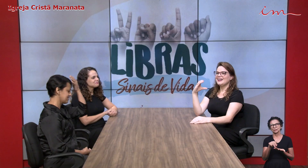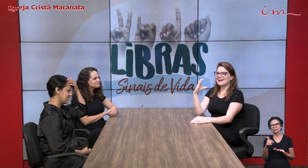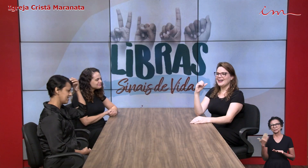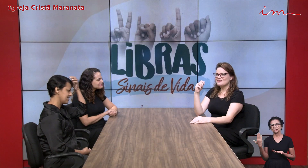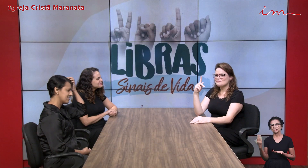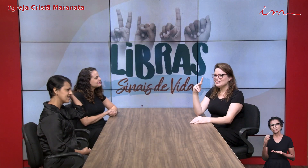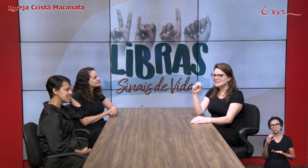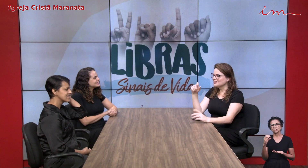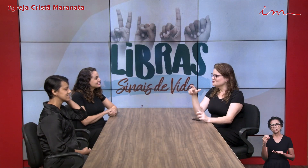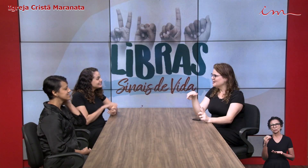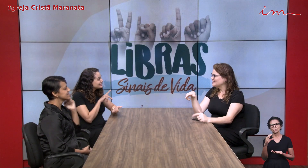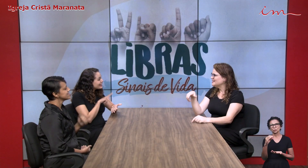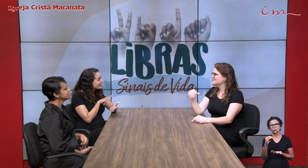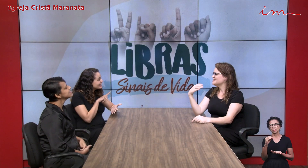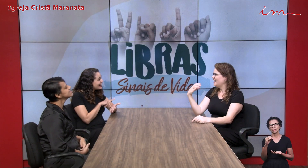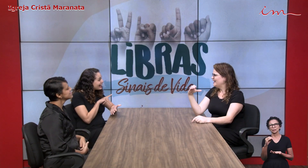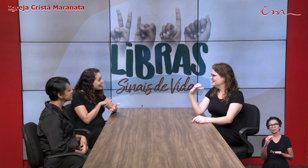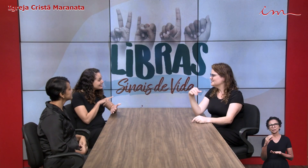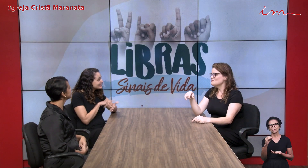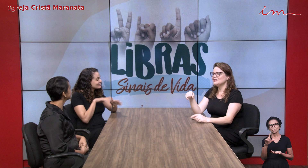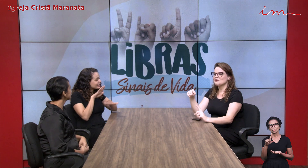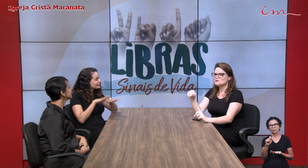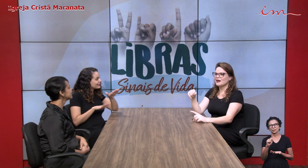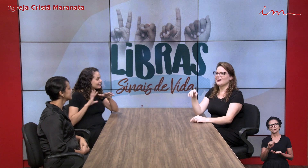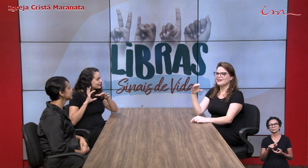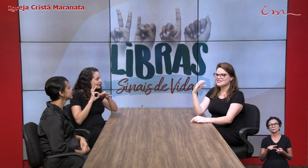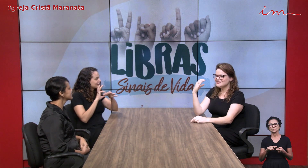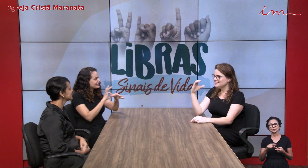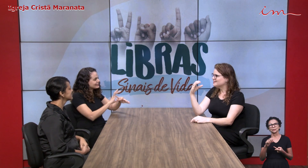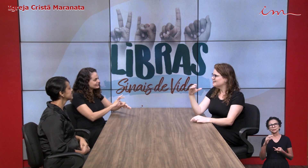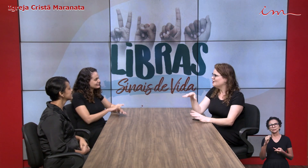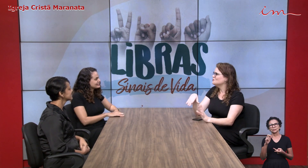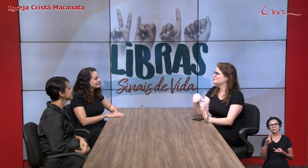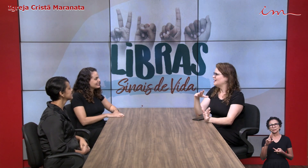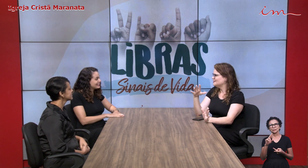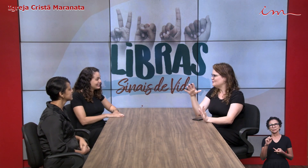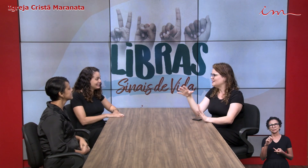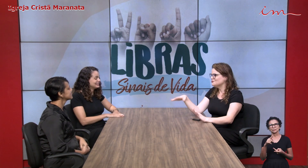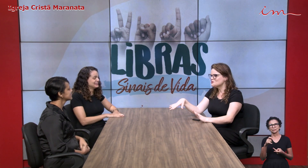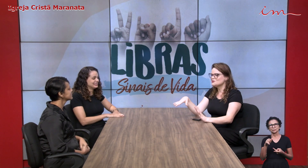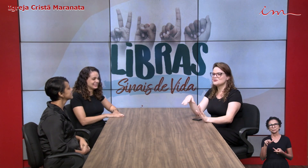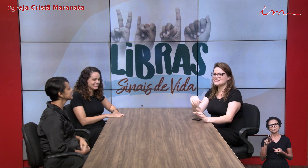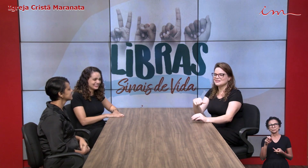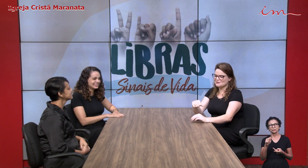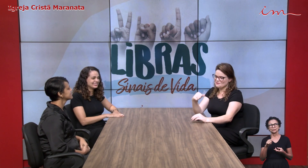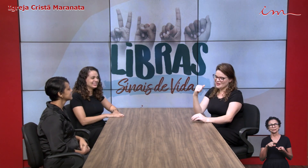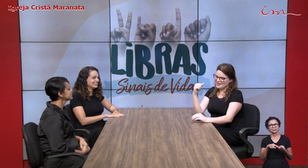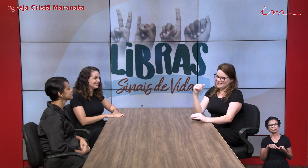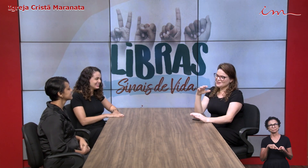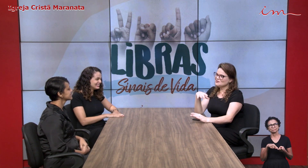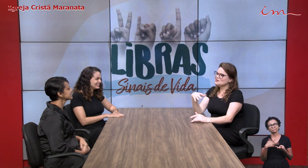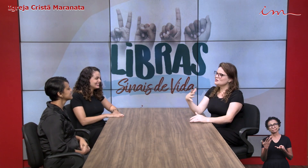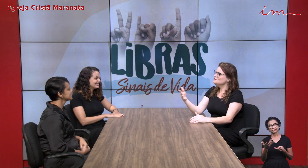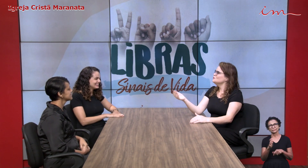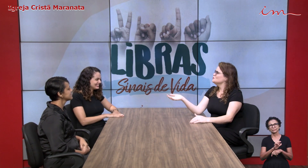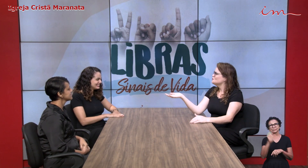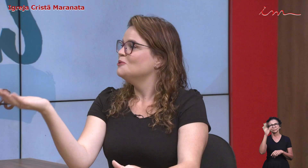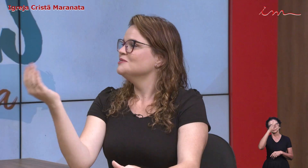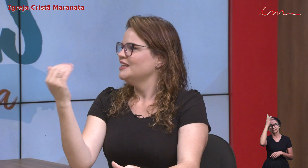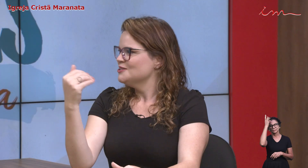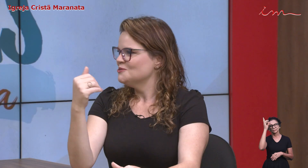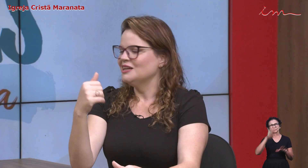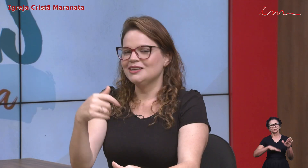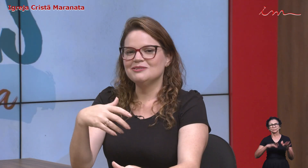para É. Carapina, que é um lugar aqui da Verdade, Serra. Também vai temos para depender do Cariacica, que é um contexto. lugar também aqui do Espírito Santo. Então vai depender muito